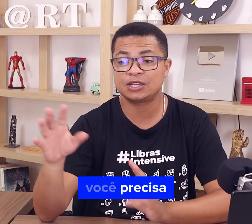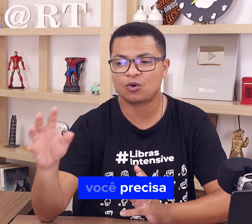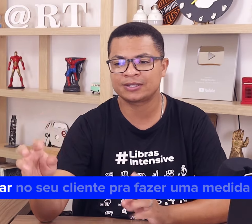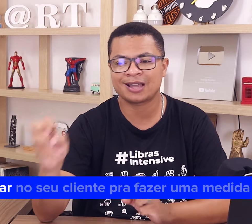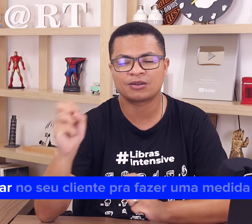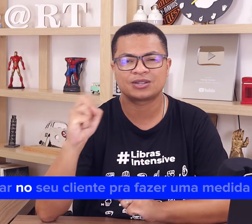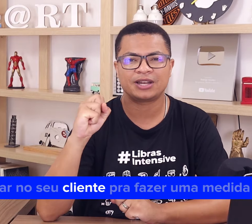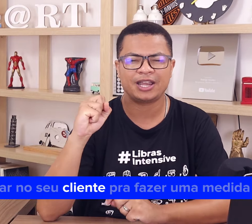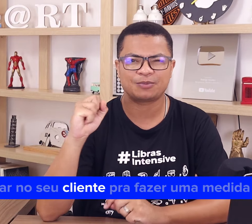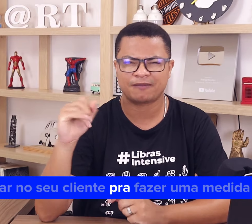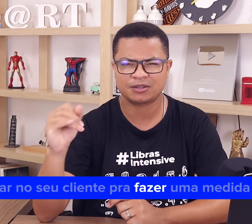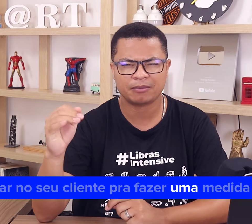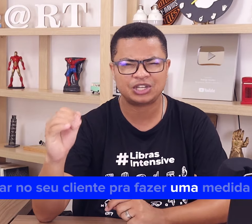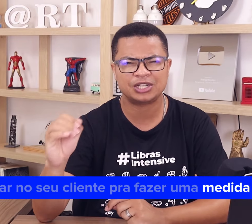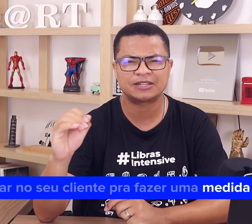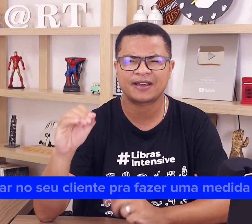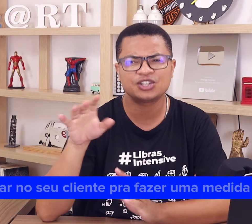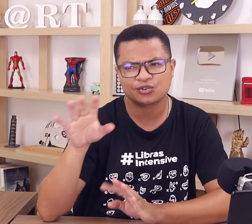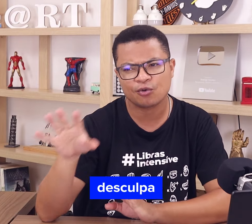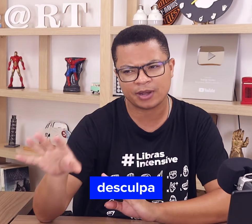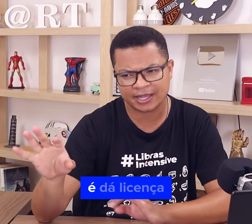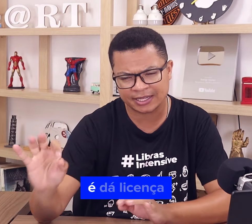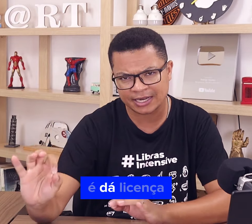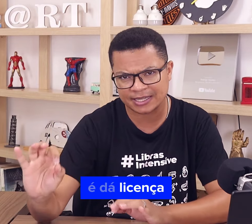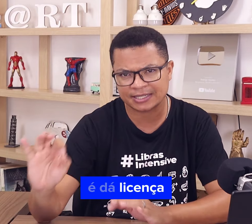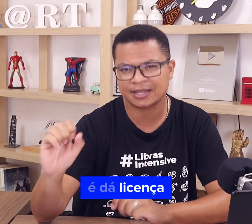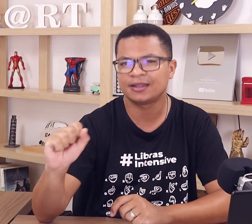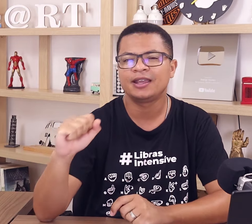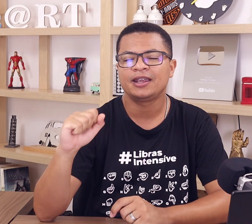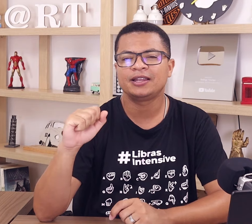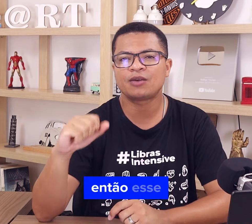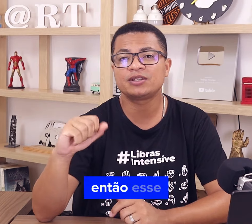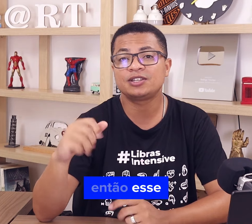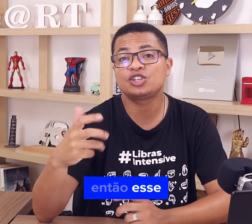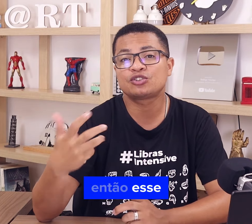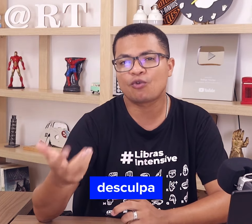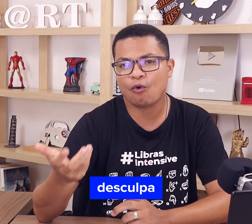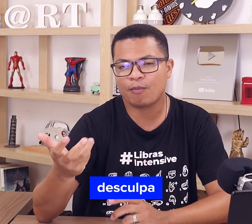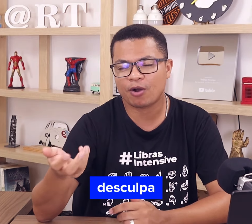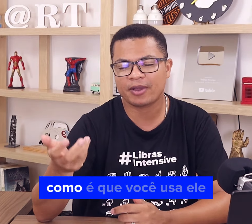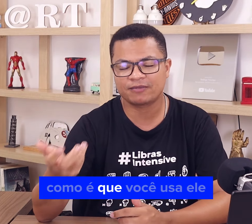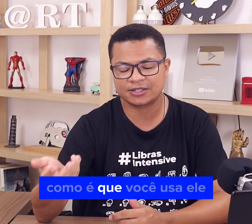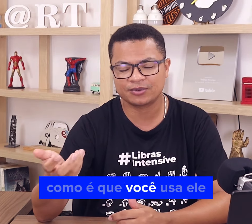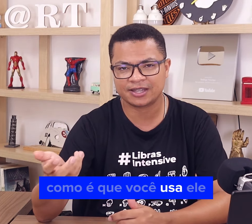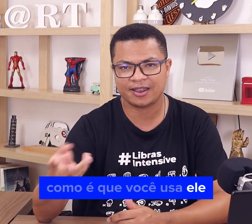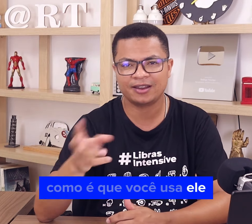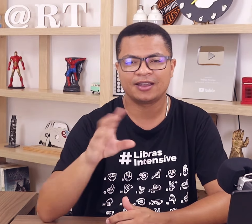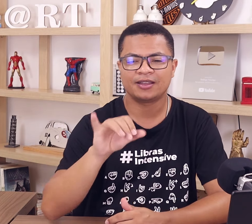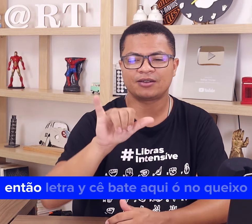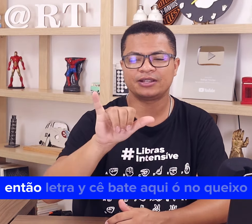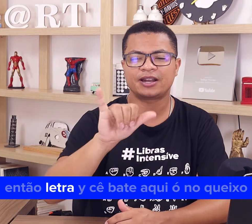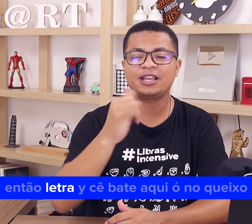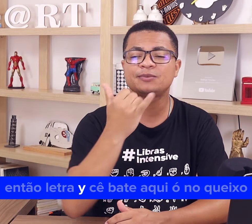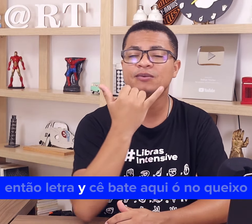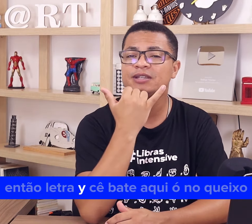encostar no seu cliente pra fazer uma medida, você fala desculpa, dá licença. Então, esse desculpa, como é que você usa ele? Então, letra Y, você